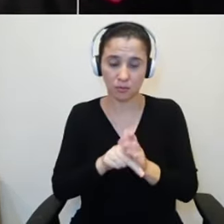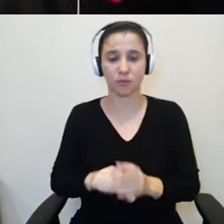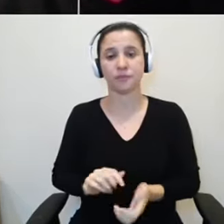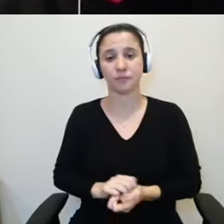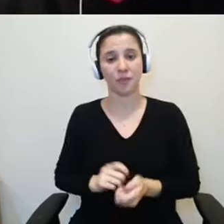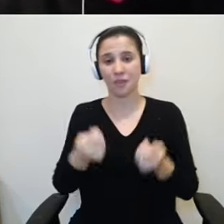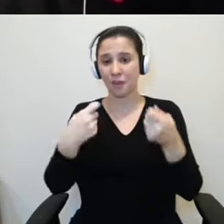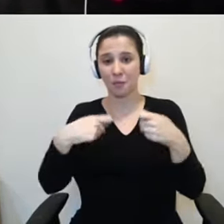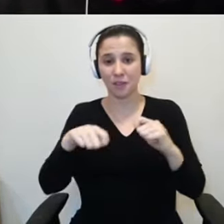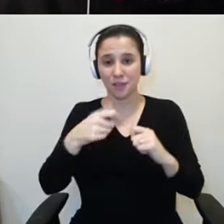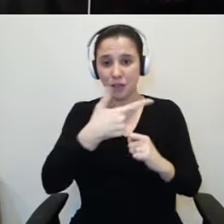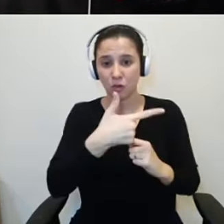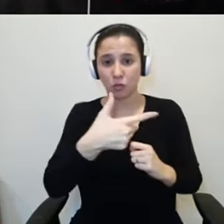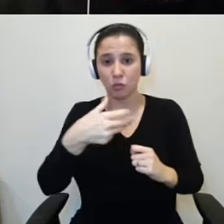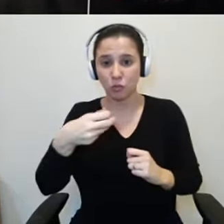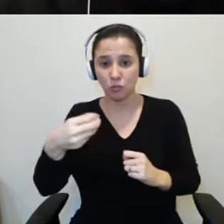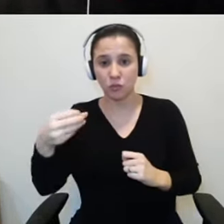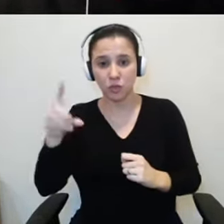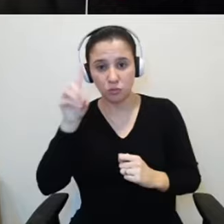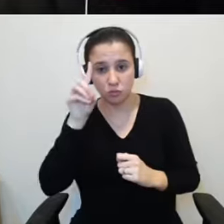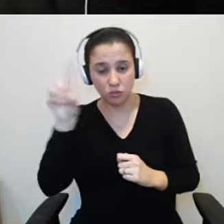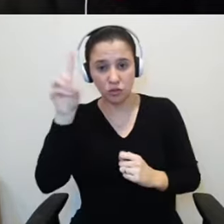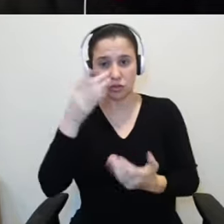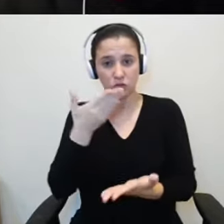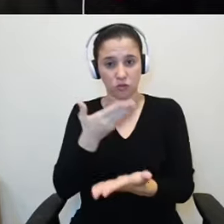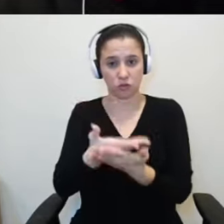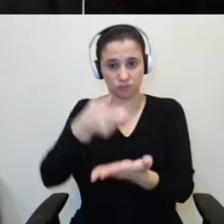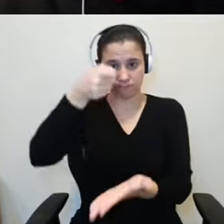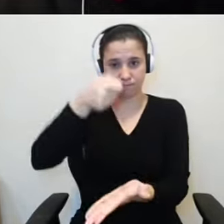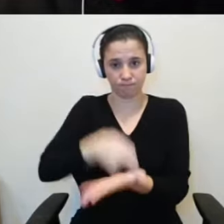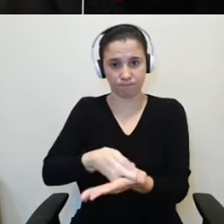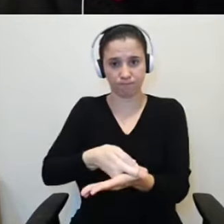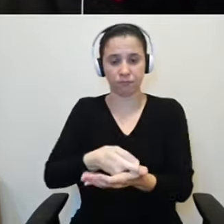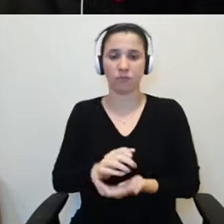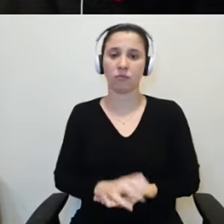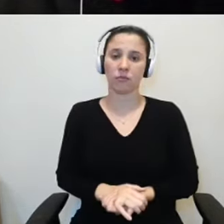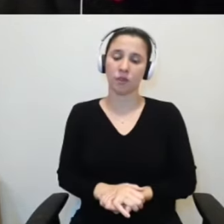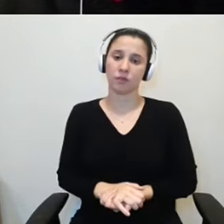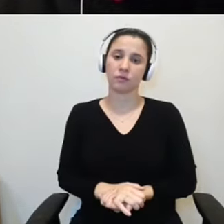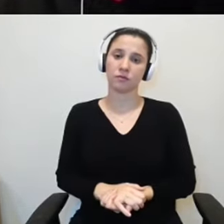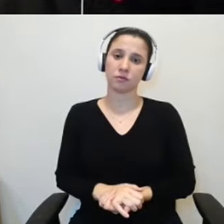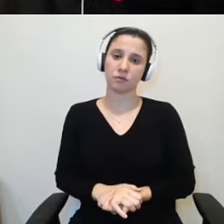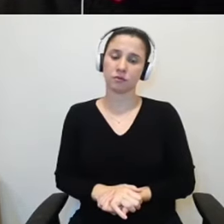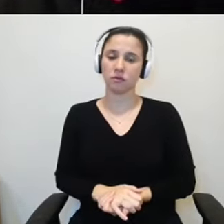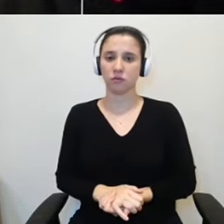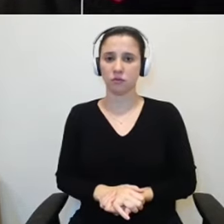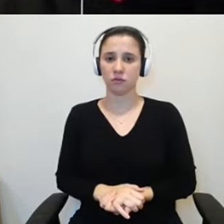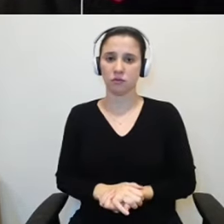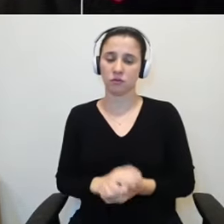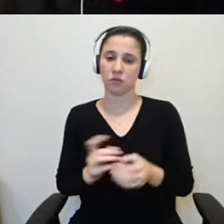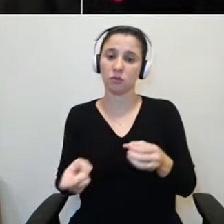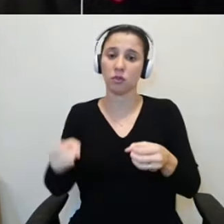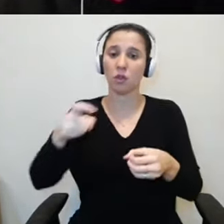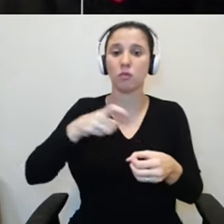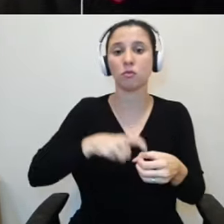isso é importante. Sobre o retorno em setembro, é previsível, segundo informações